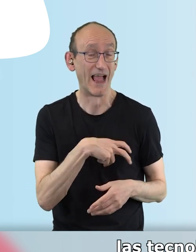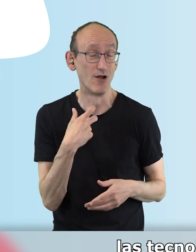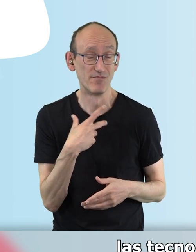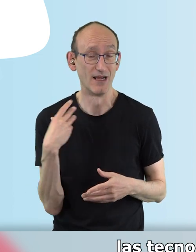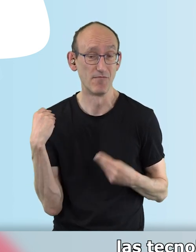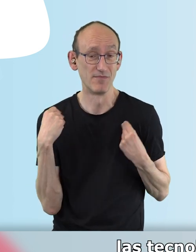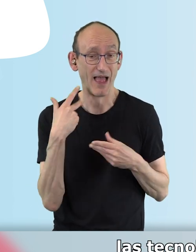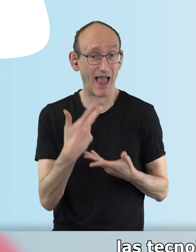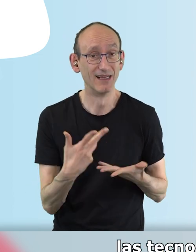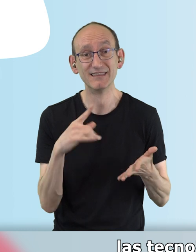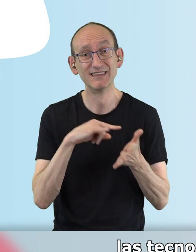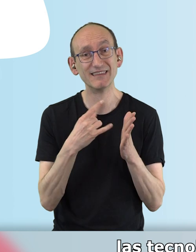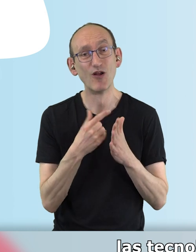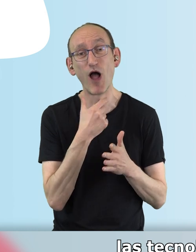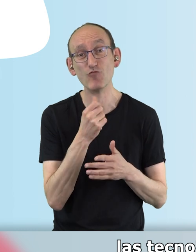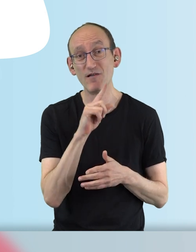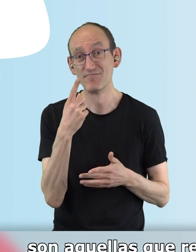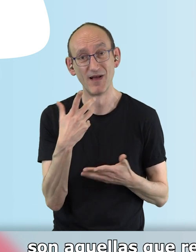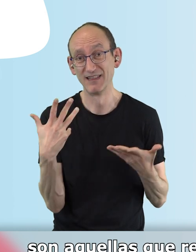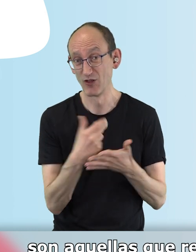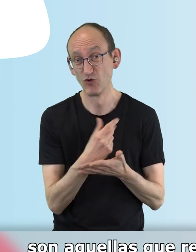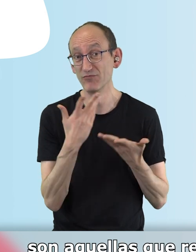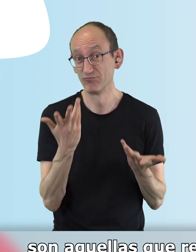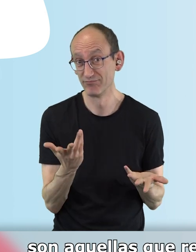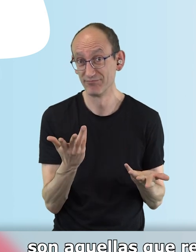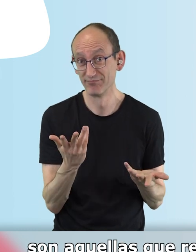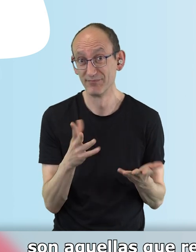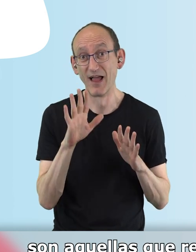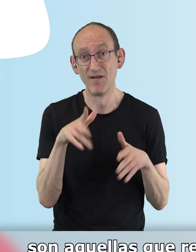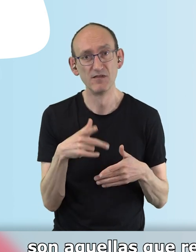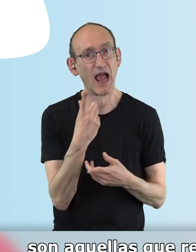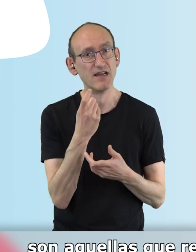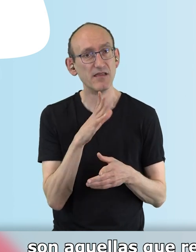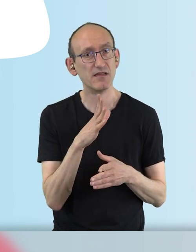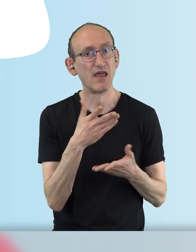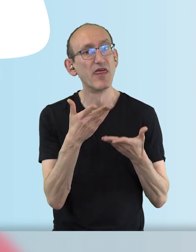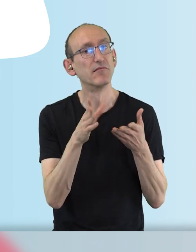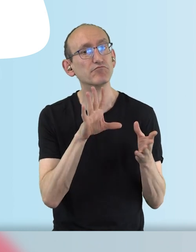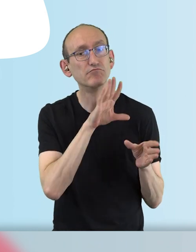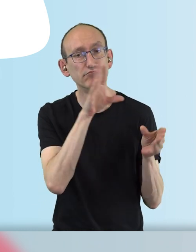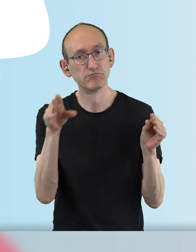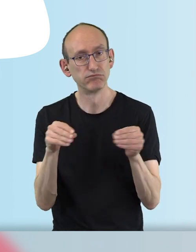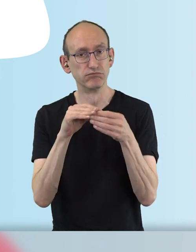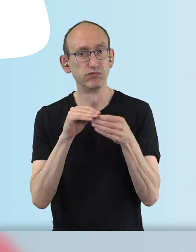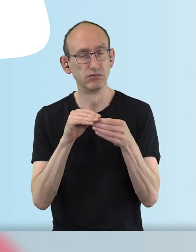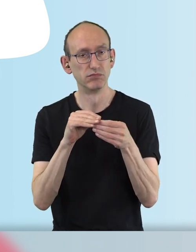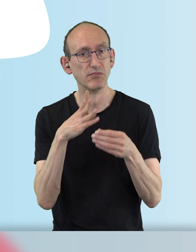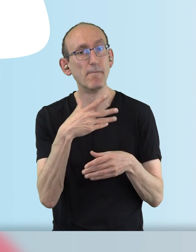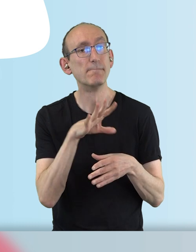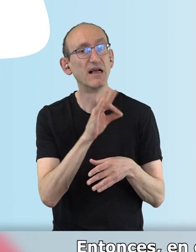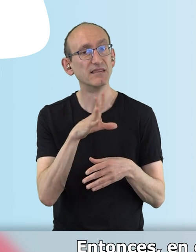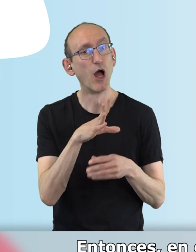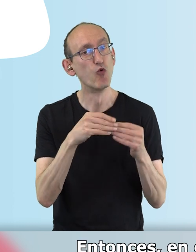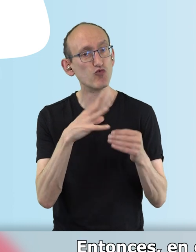todo en la vida, las tecnologías que más nos gustan a todos son aquellas que realmente cubren una necesidad que tenemos y que entendemos y